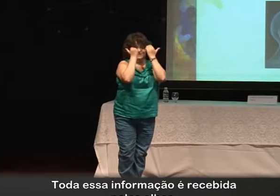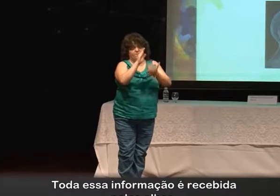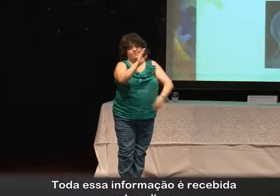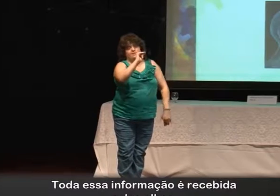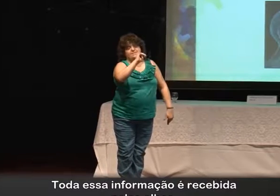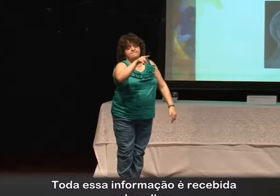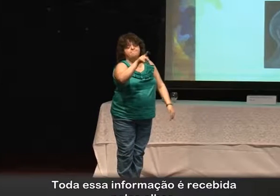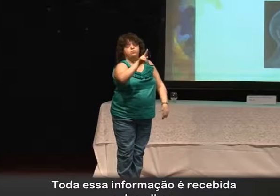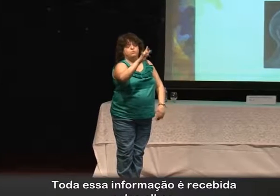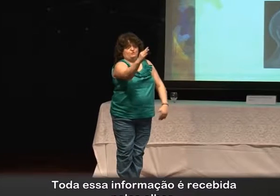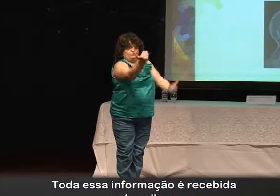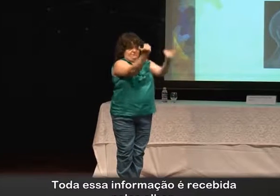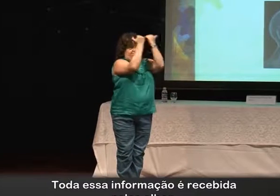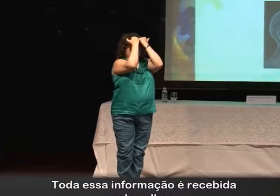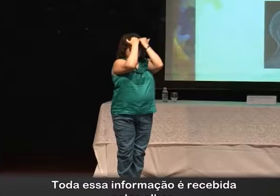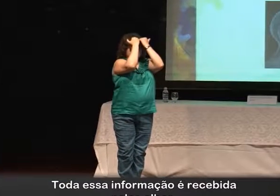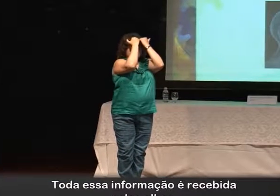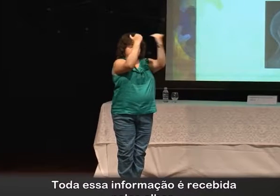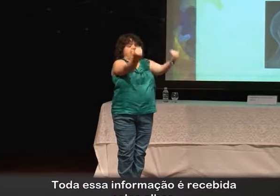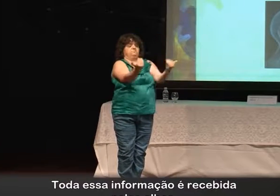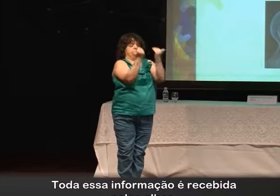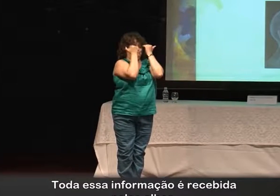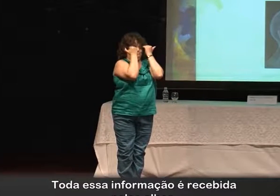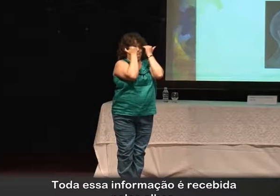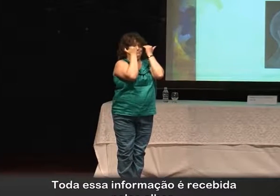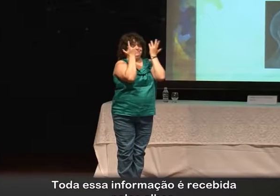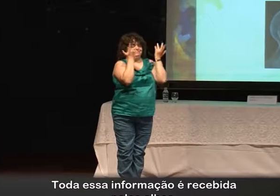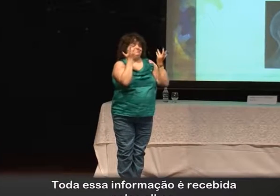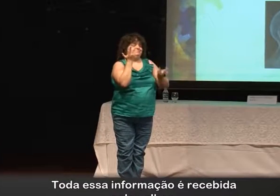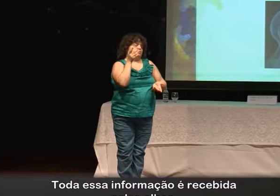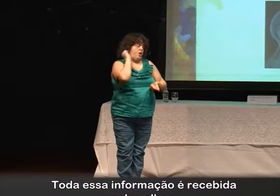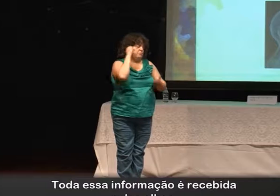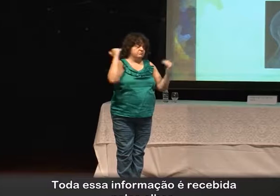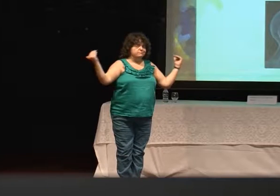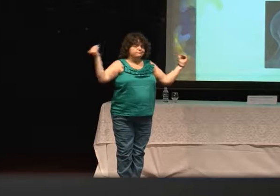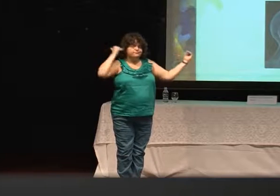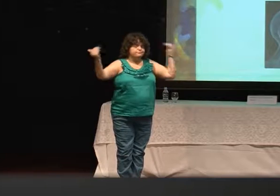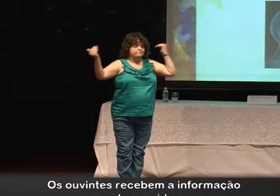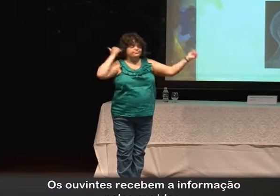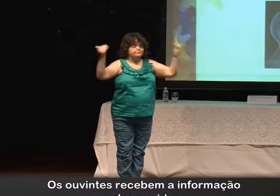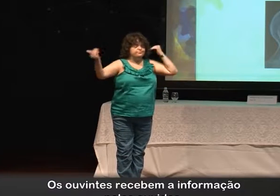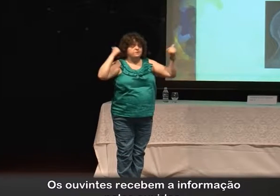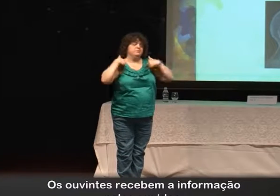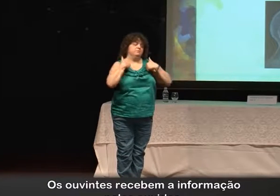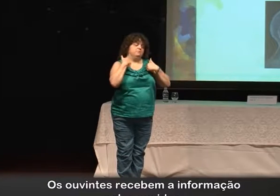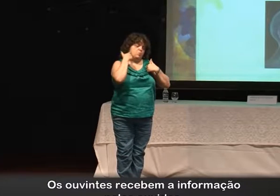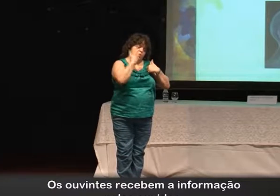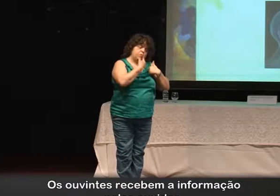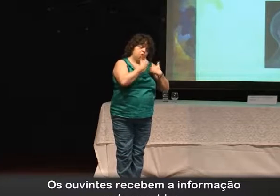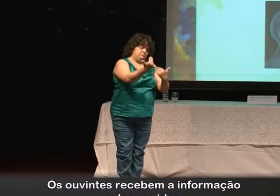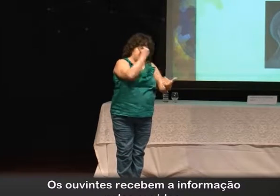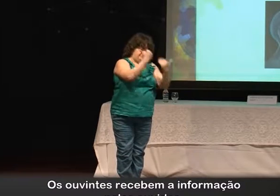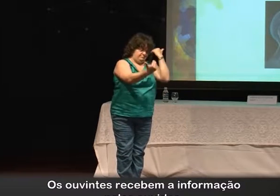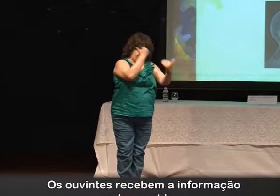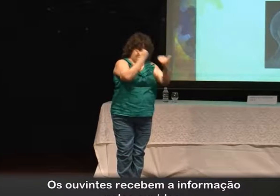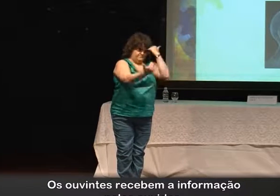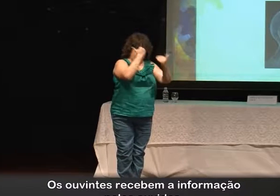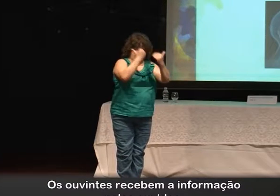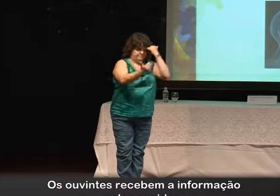Toda essa informação, ela é recebida pelos olhos. Os ouvintes recebem a informação pelos